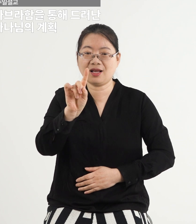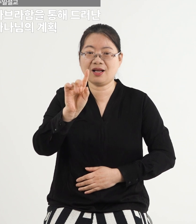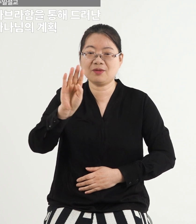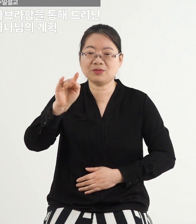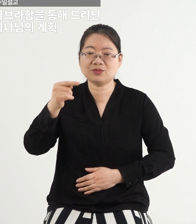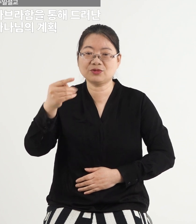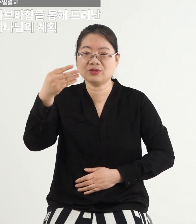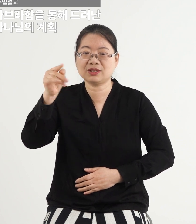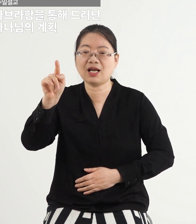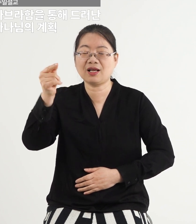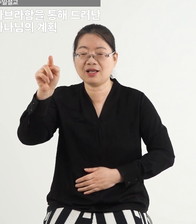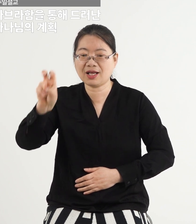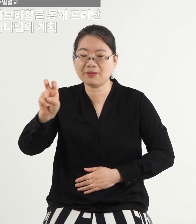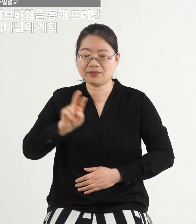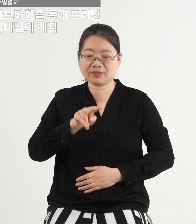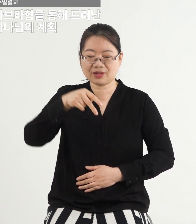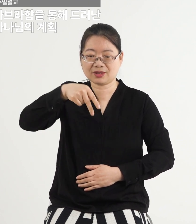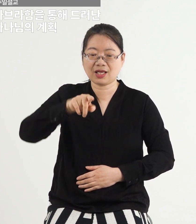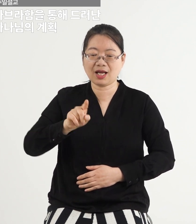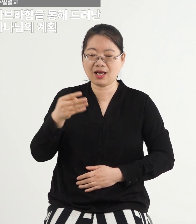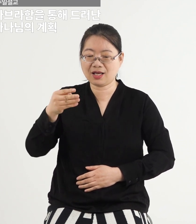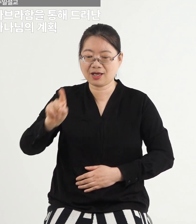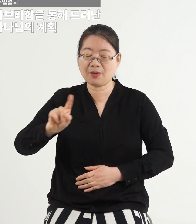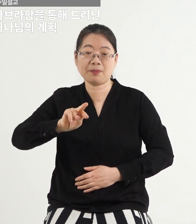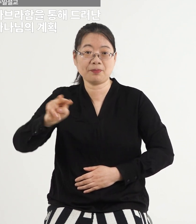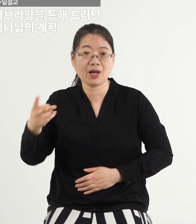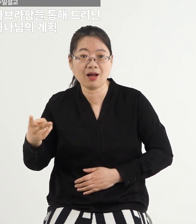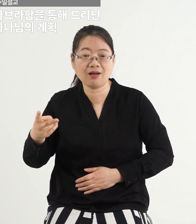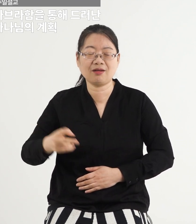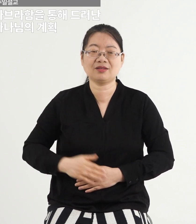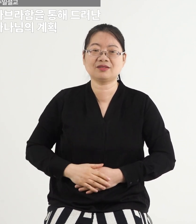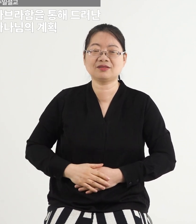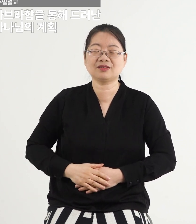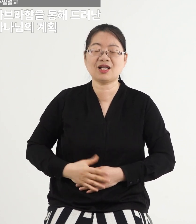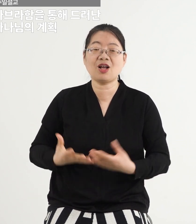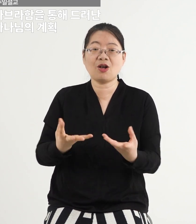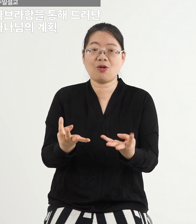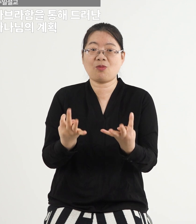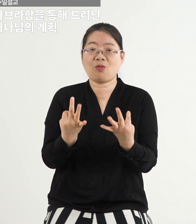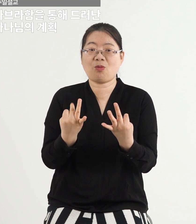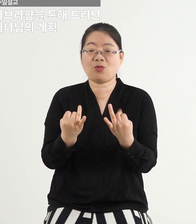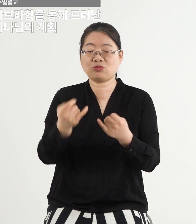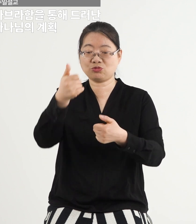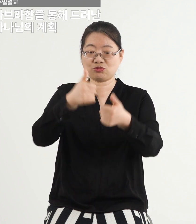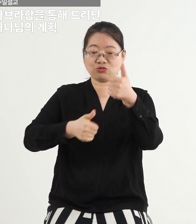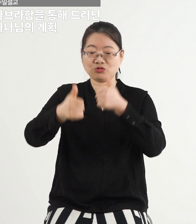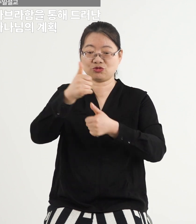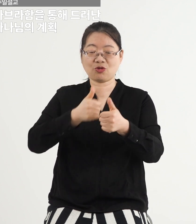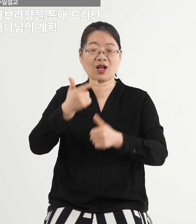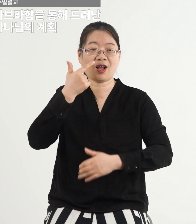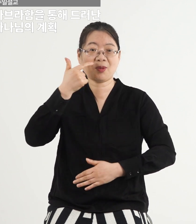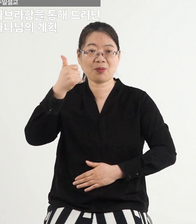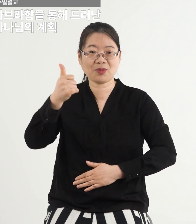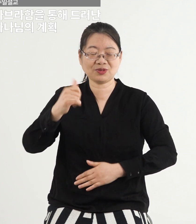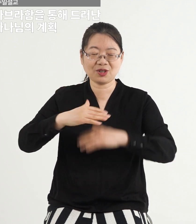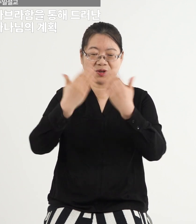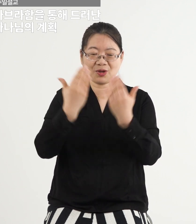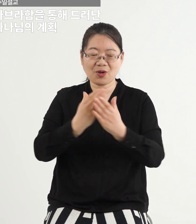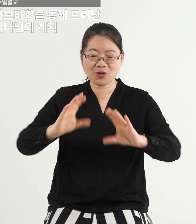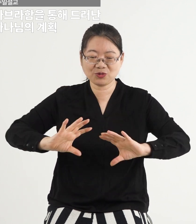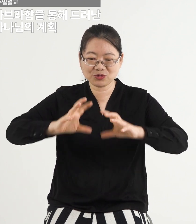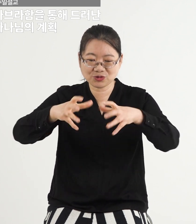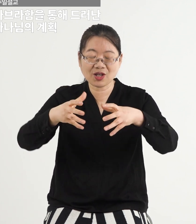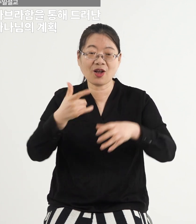바꾸고 사라로 바꿔요. 그 말은 무슨 뜻인가 하면 많은 후손들의 아버지, 열국의